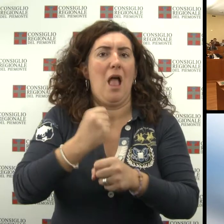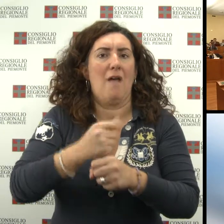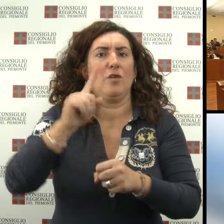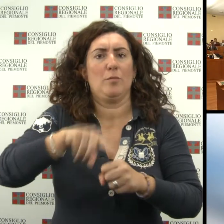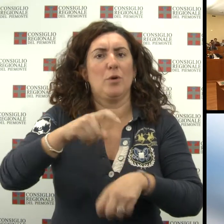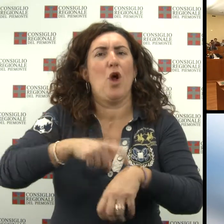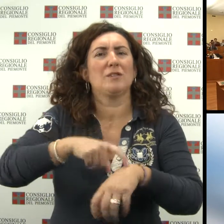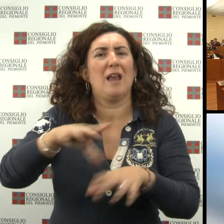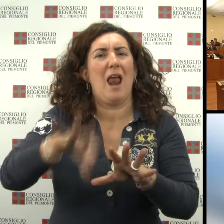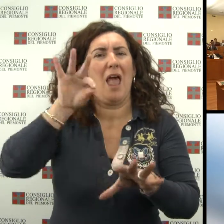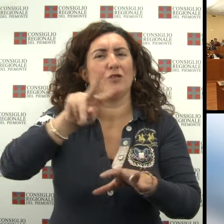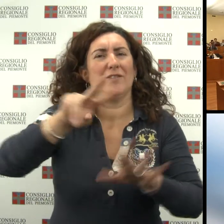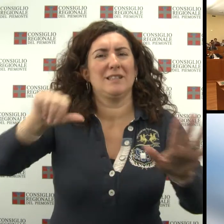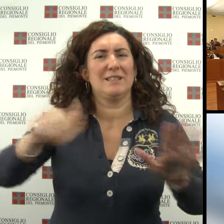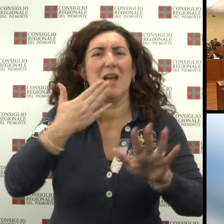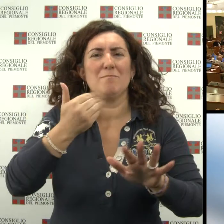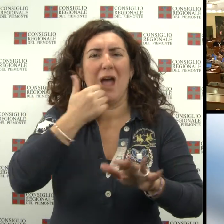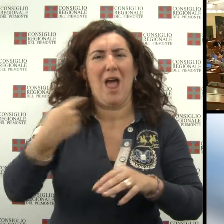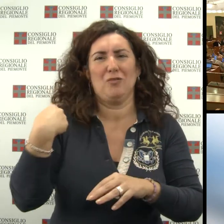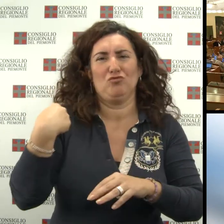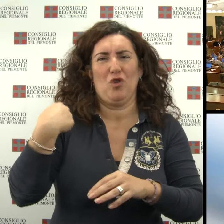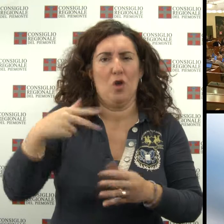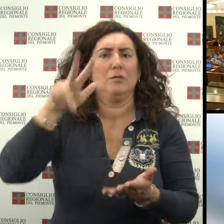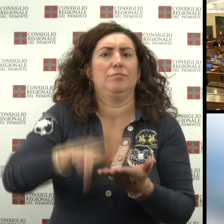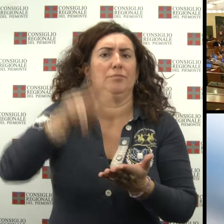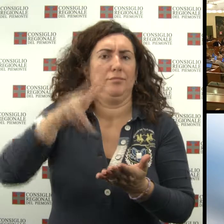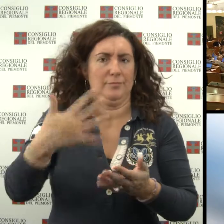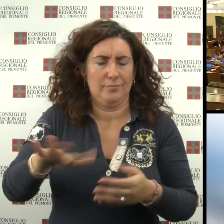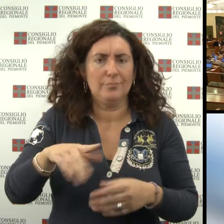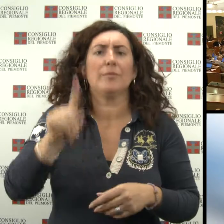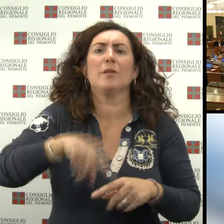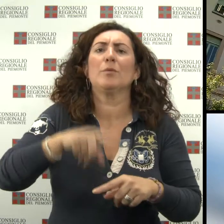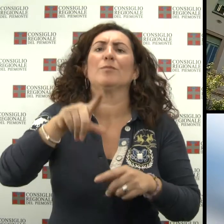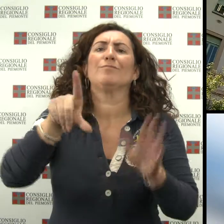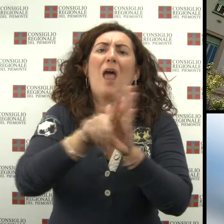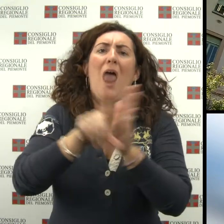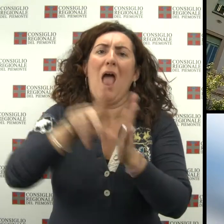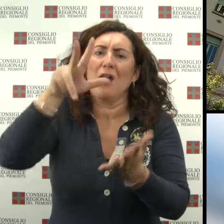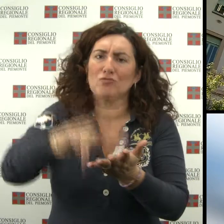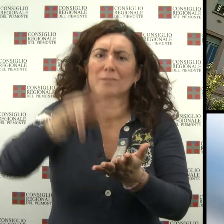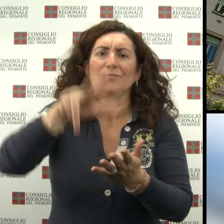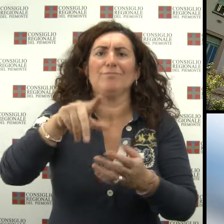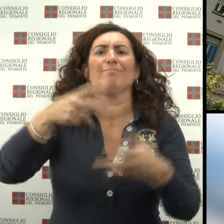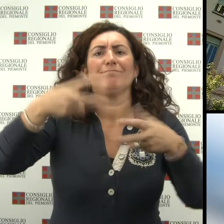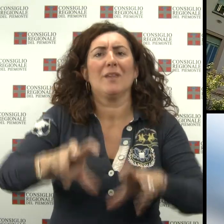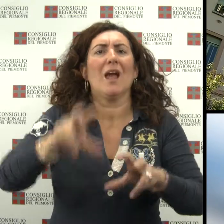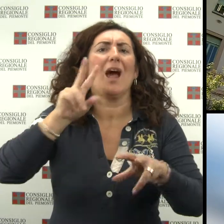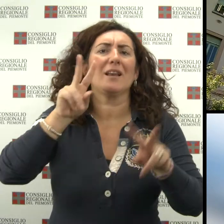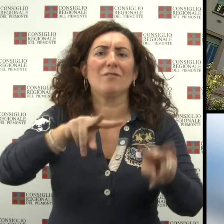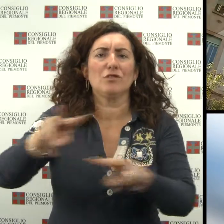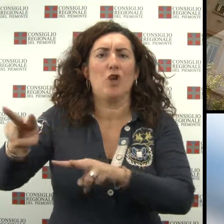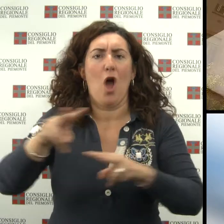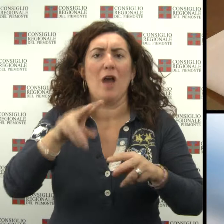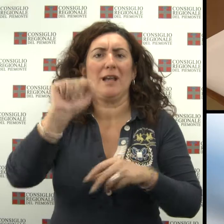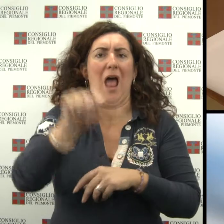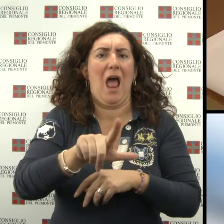convalidato i consiglieri eletti il 26 maggio scorso. L'Aula ha poi approvato la legge che riduce i revisori delle aziende sanitarie locali e nel